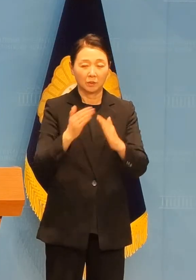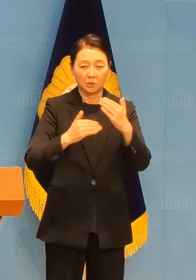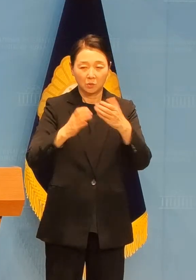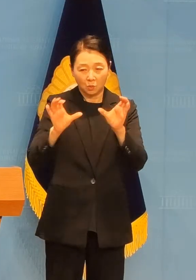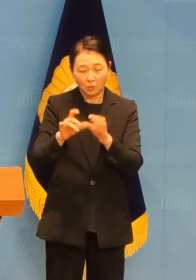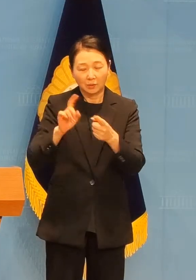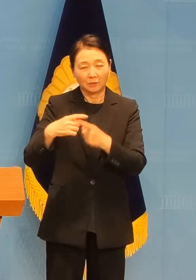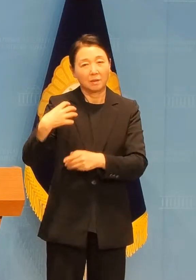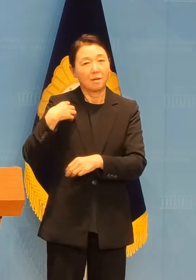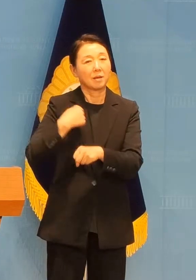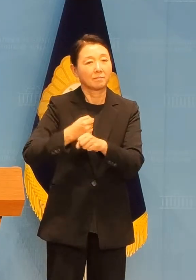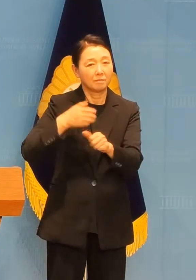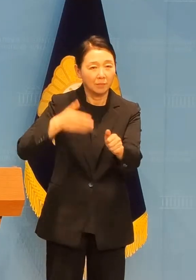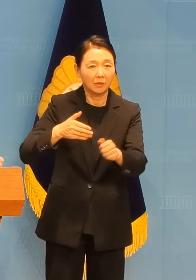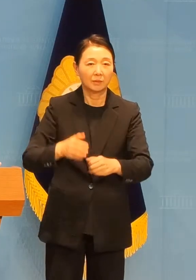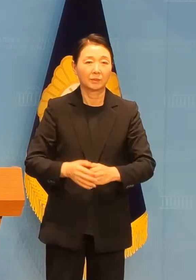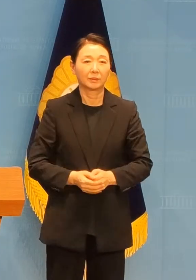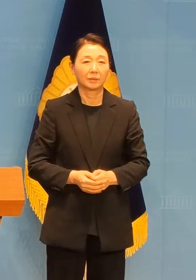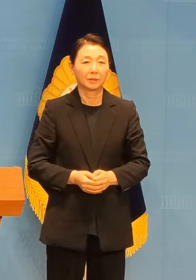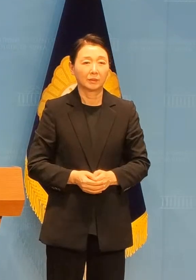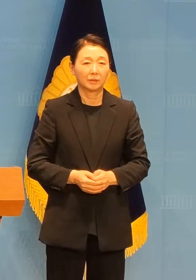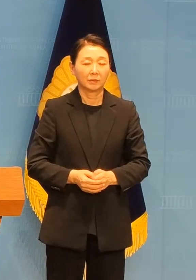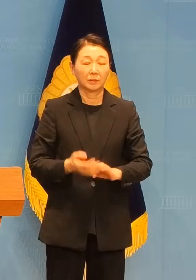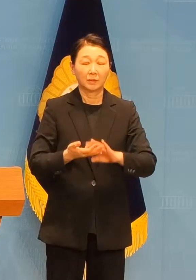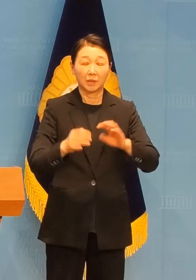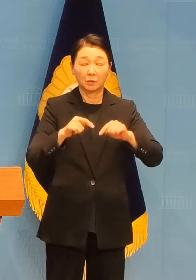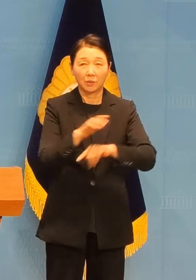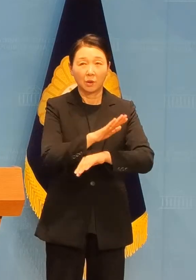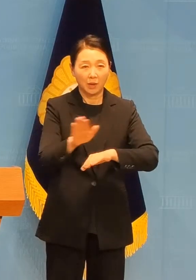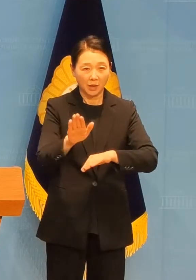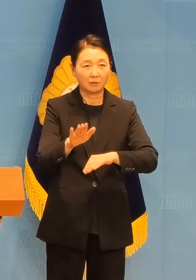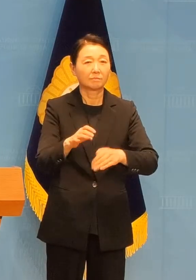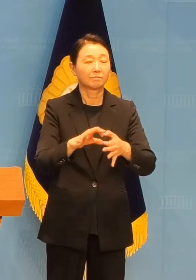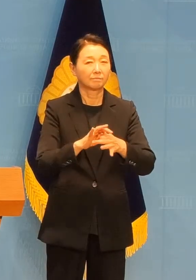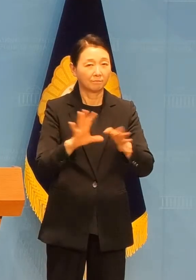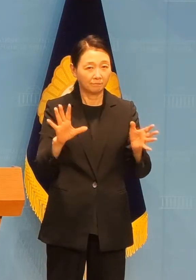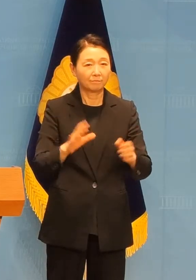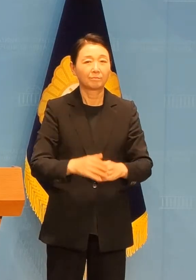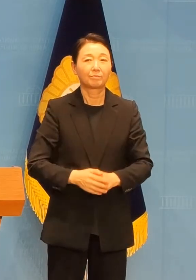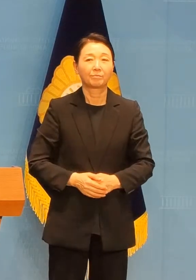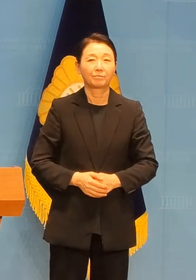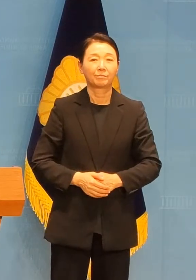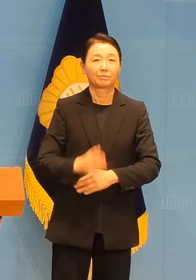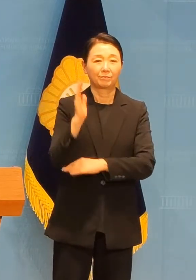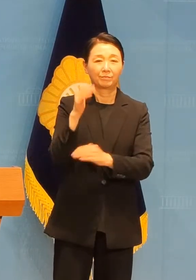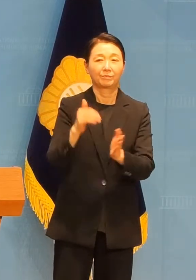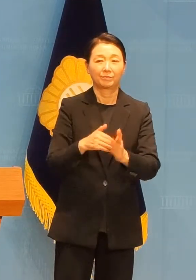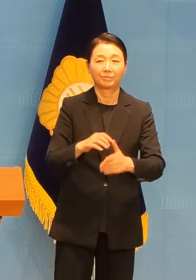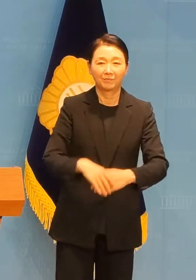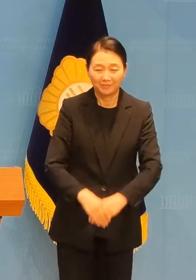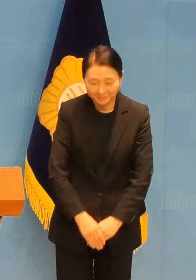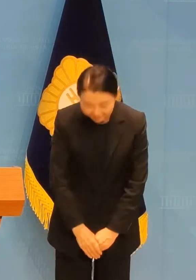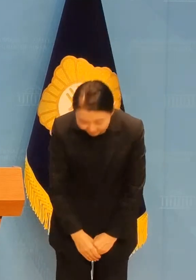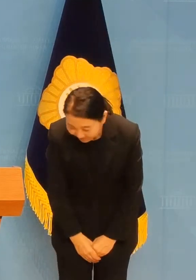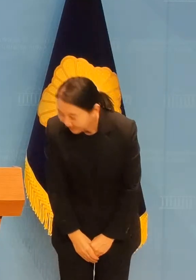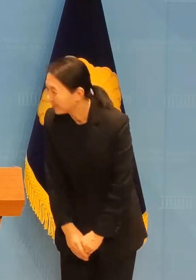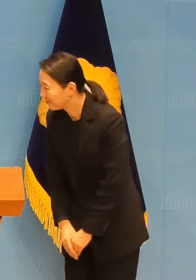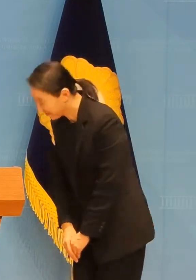역할을 다하십시오. 외교에는 여야가 없습니다. 이상입니다.